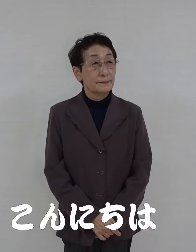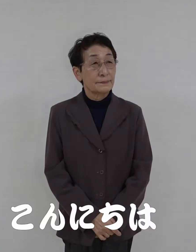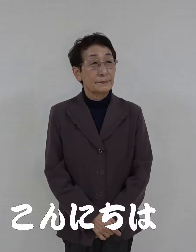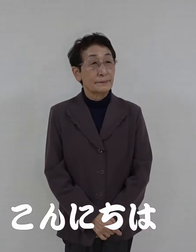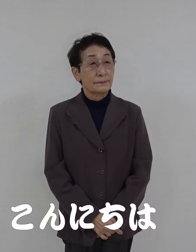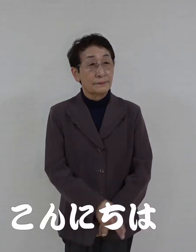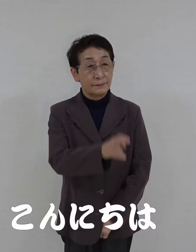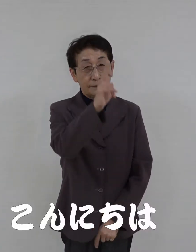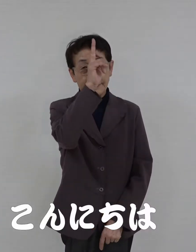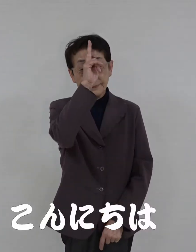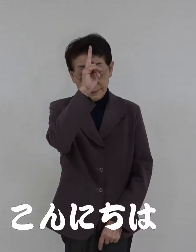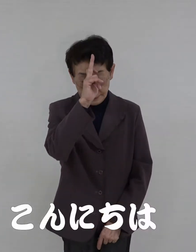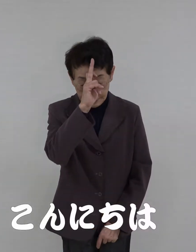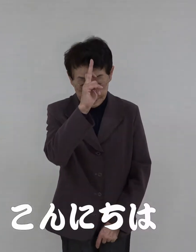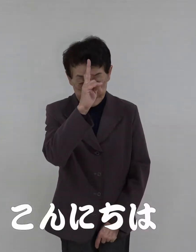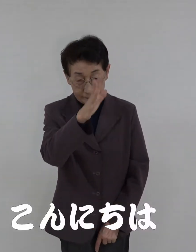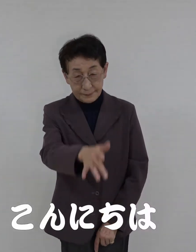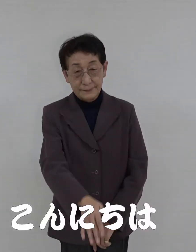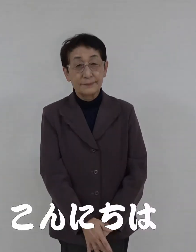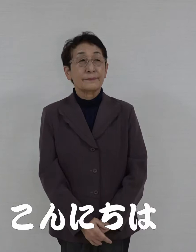こんにちは。